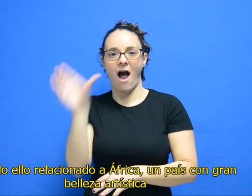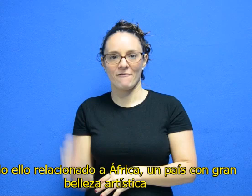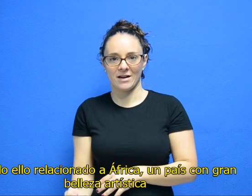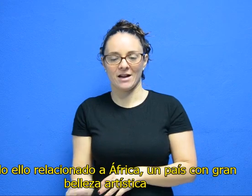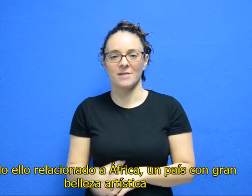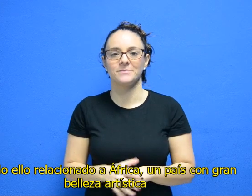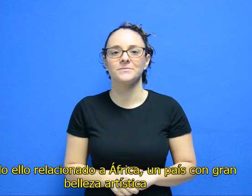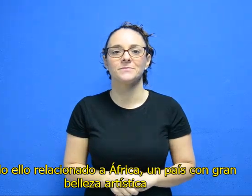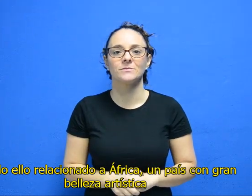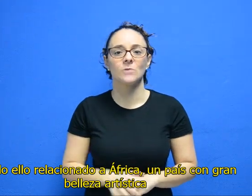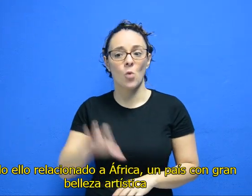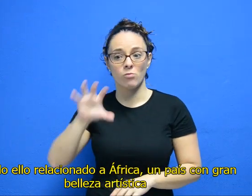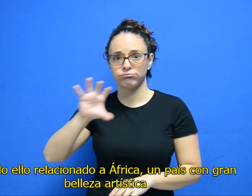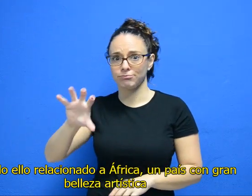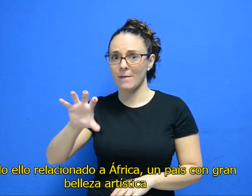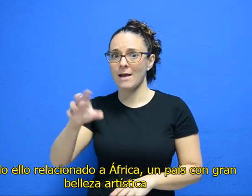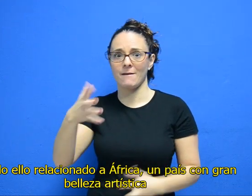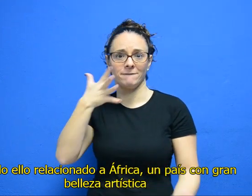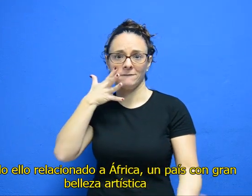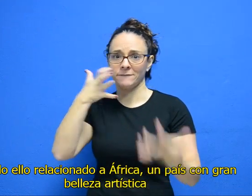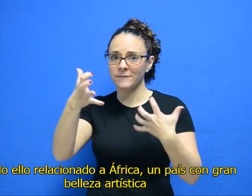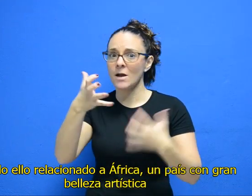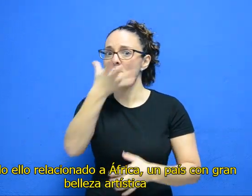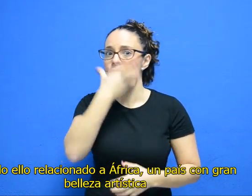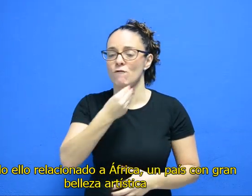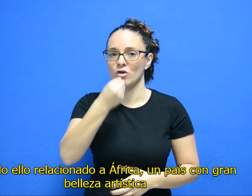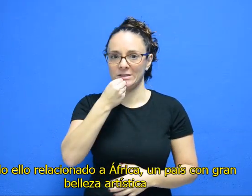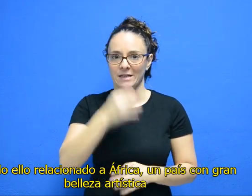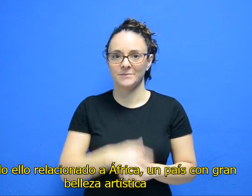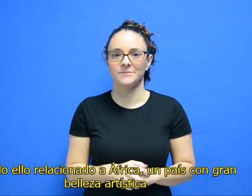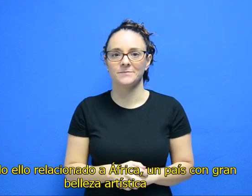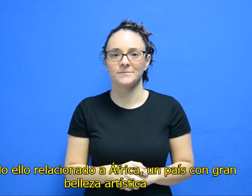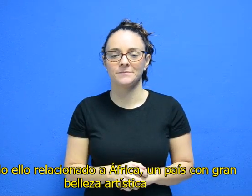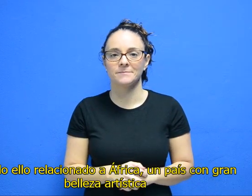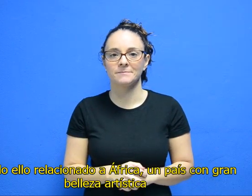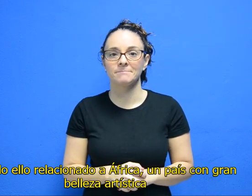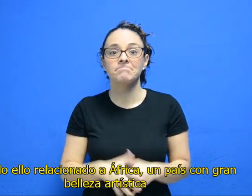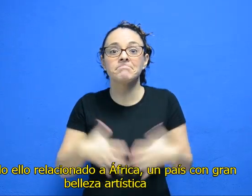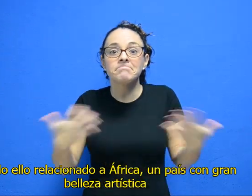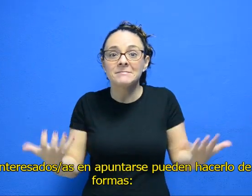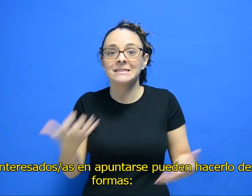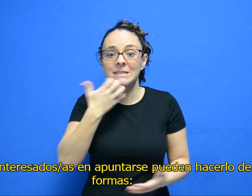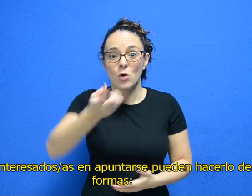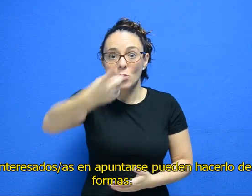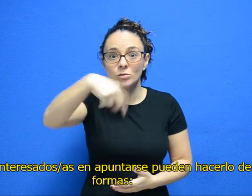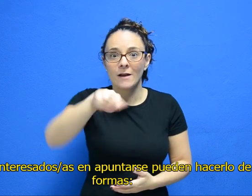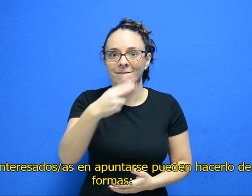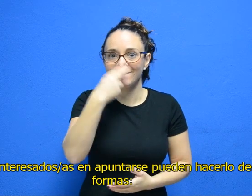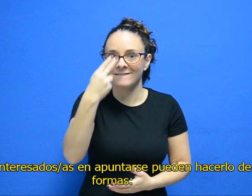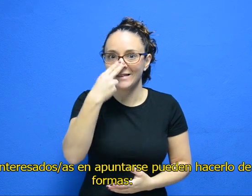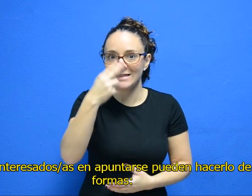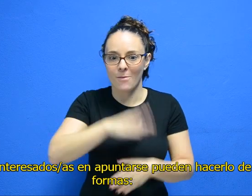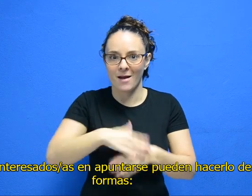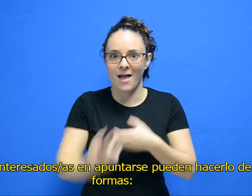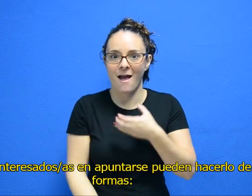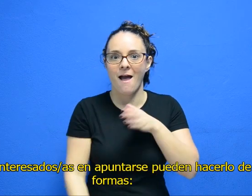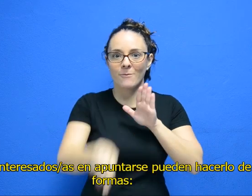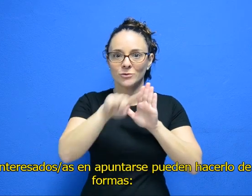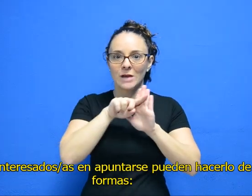y todo ello relacionado a África, un país con gran belleza artística. Si estás interesado en